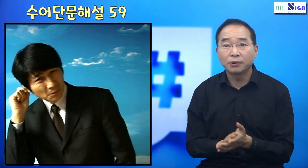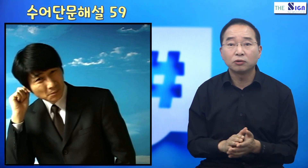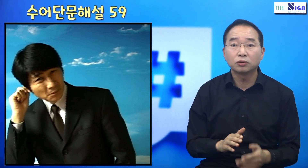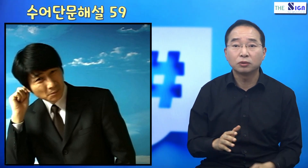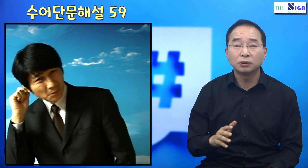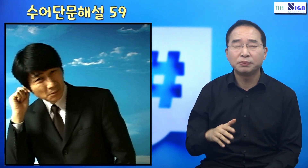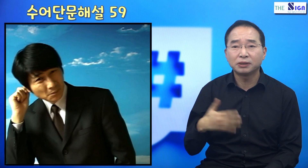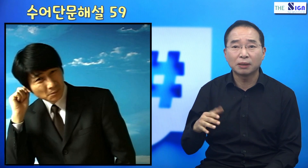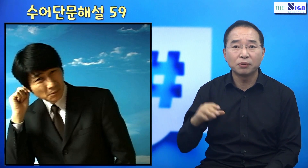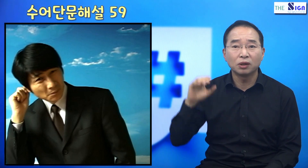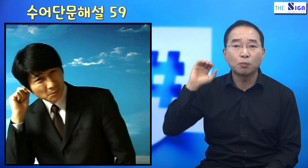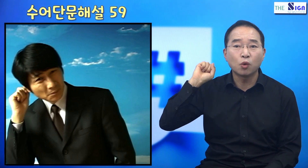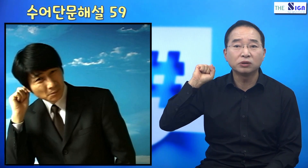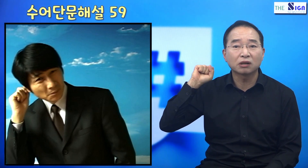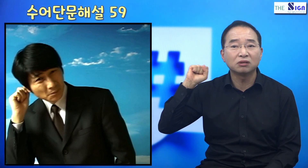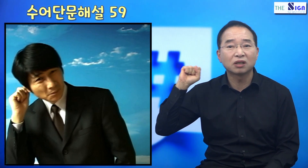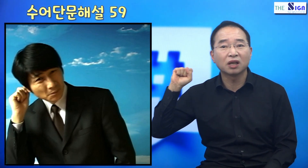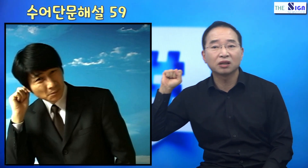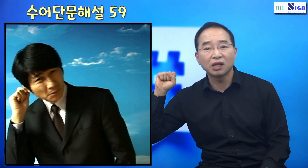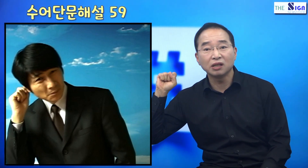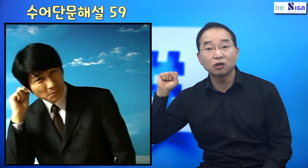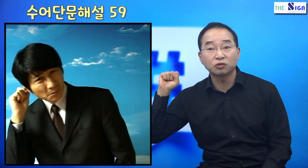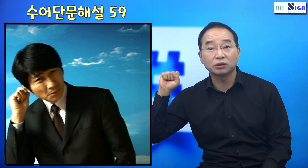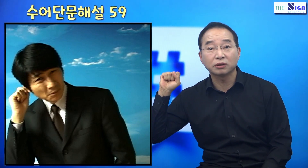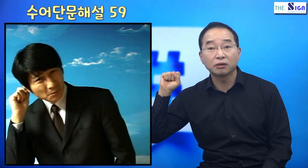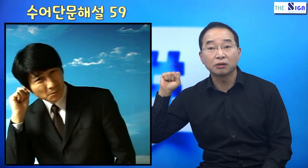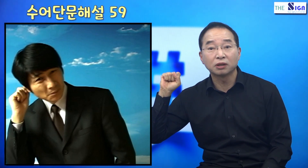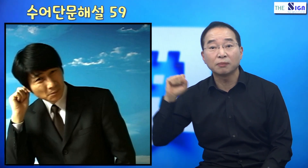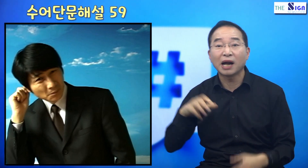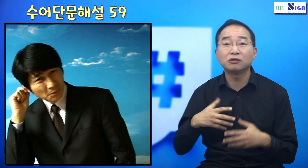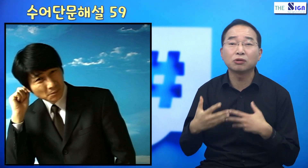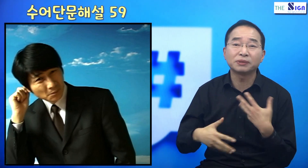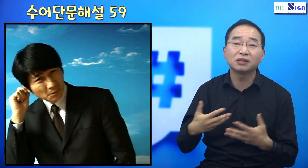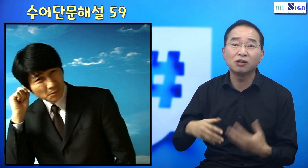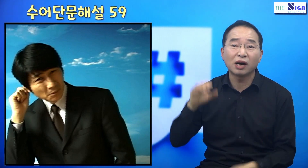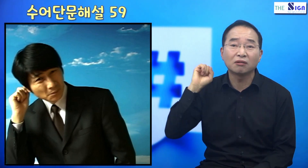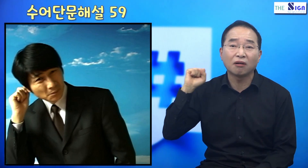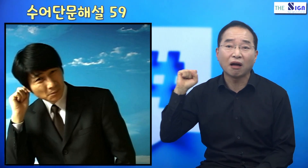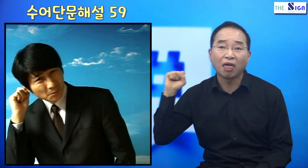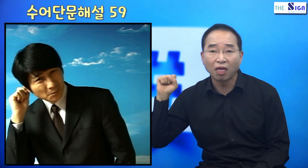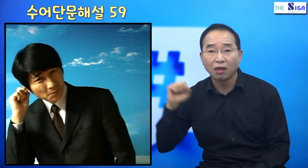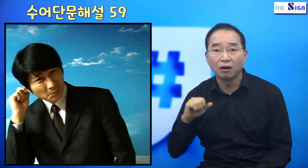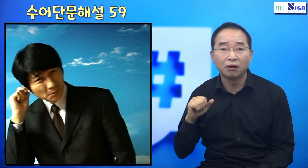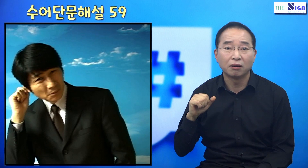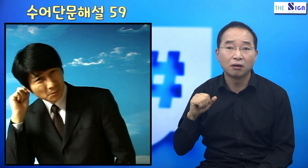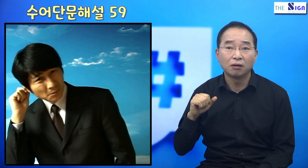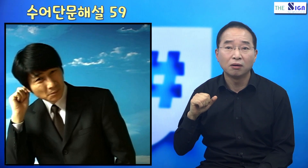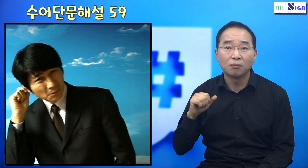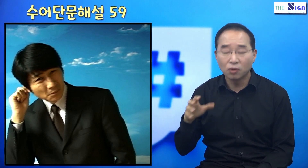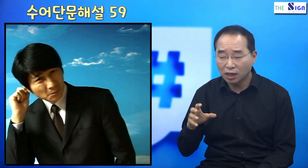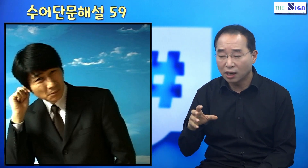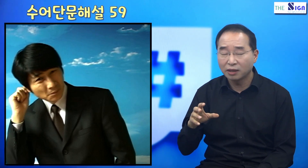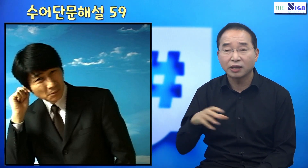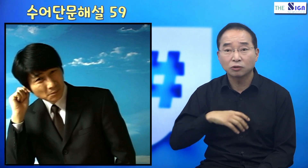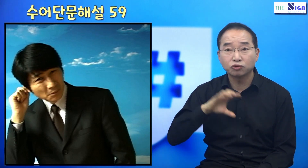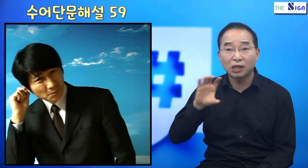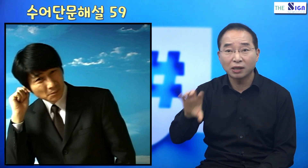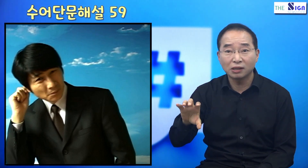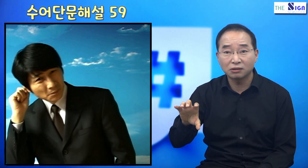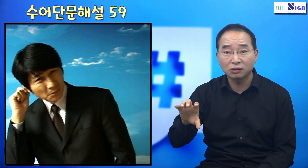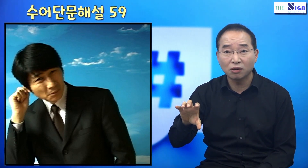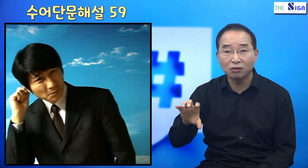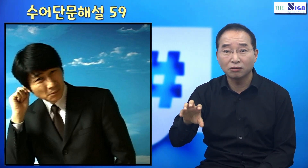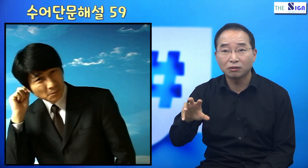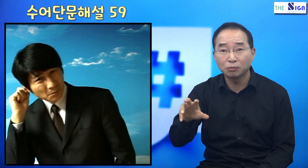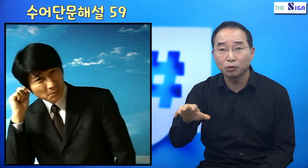또 한편으로 비슷한 표현이 목을 잡고 이렇게 당기는 것도 있어요. 그럼 할 수 없이 끌려가는 거야. 뭔가 내가